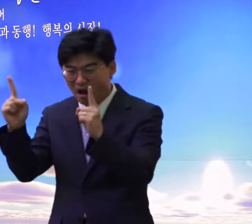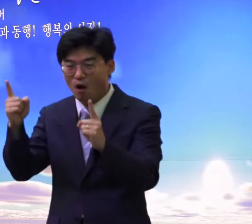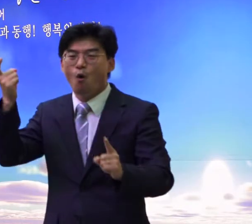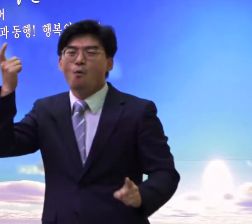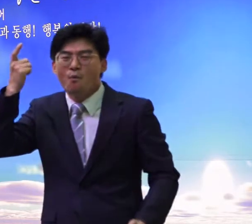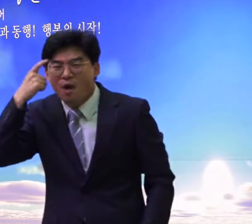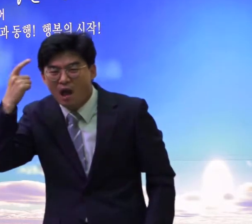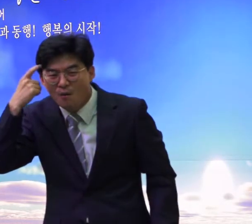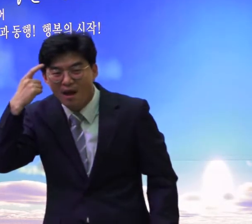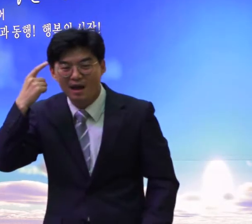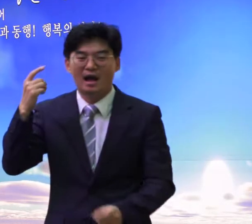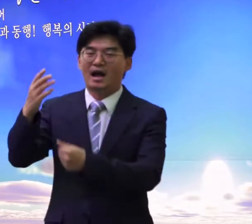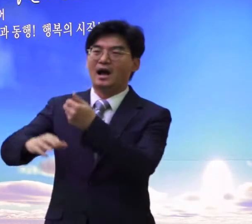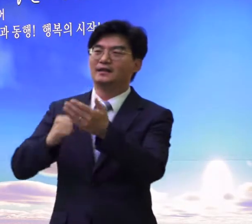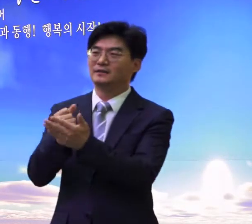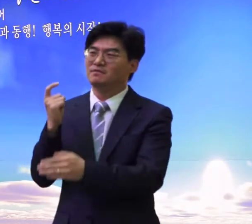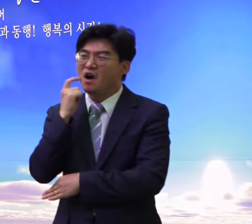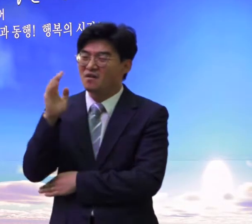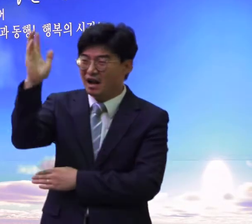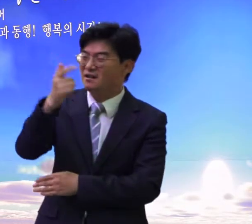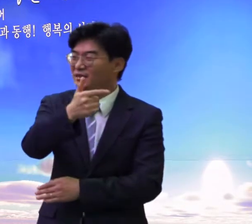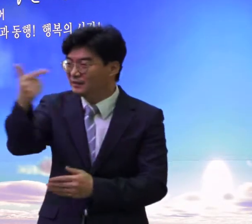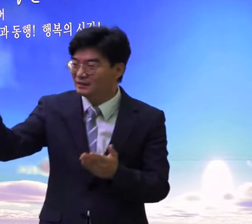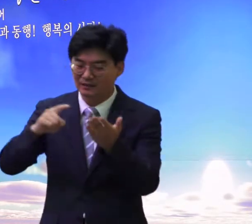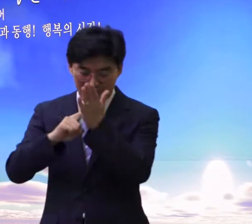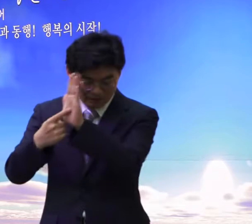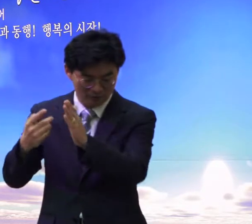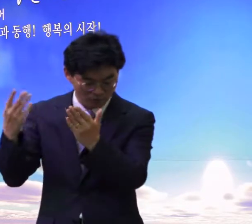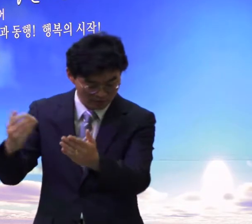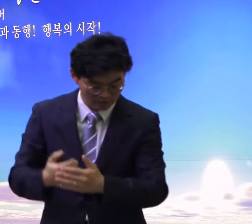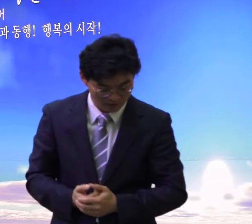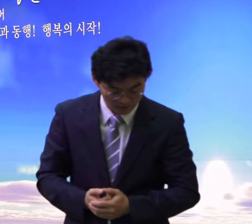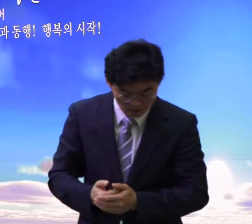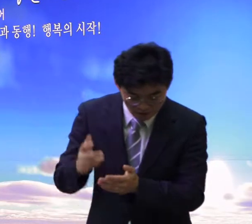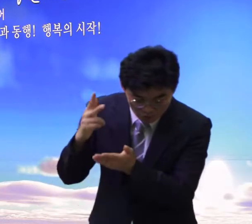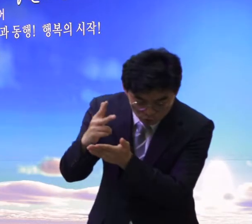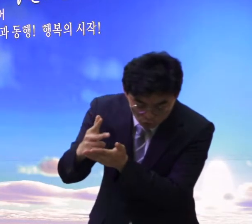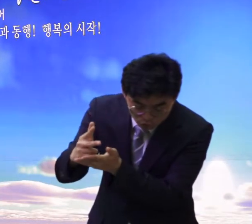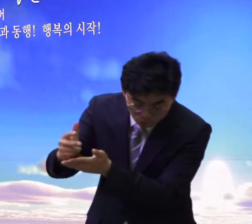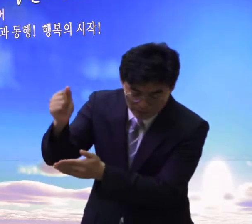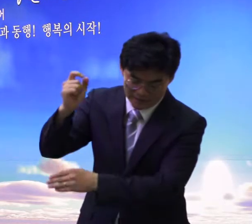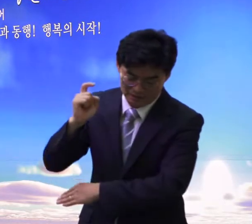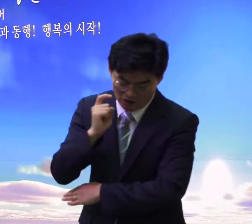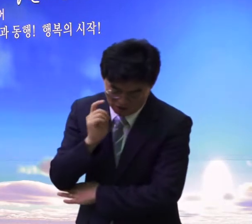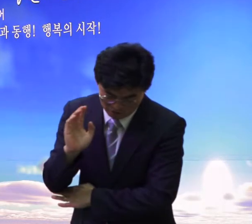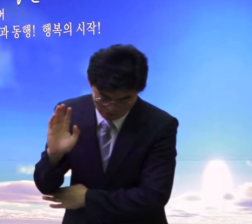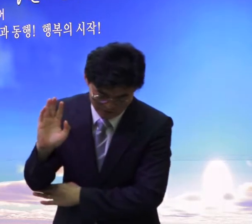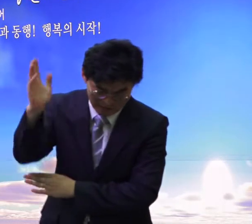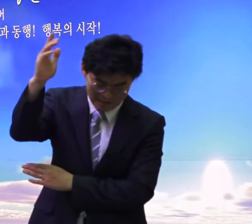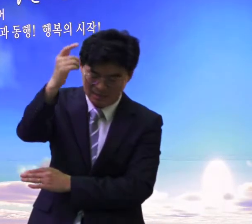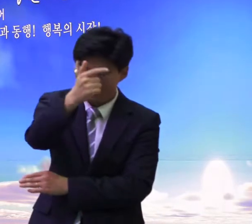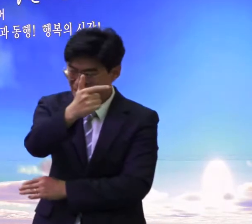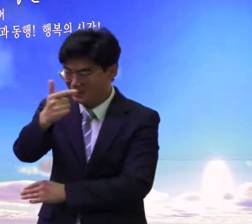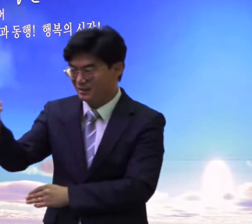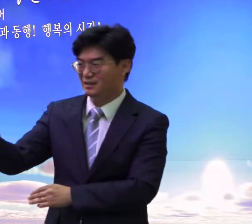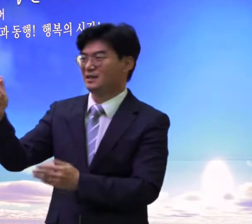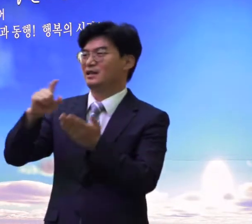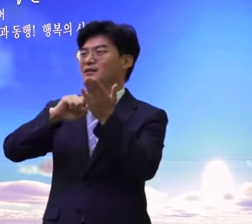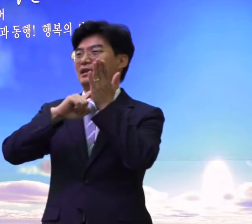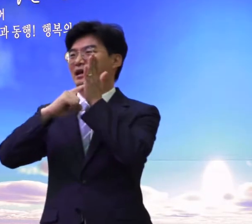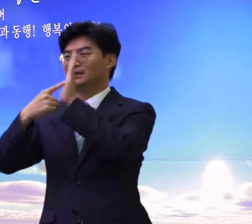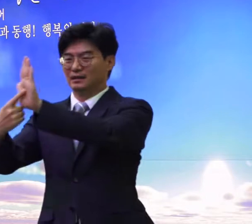고백했습니다. 하나님이여, 주는 하늘 위에 높이 들리시며 주의 영광이 온 세계 위에 높아지기를